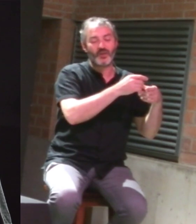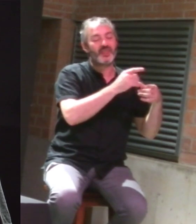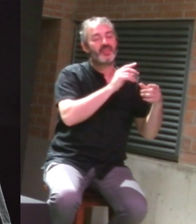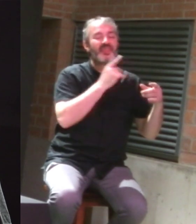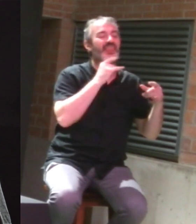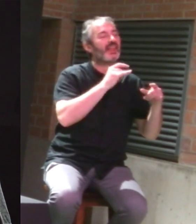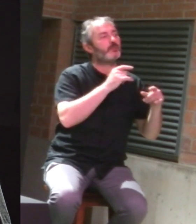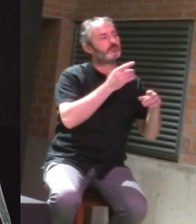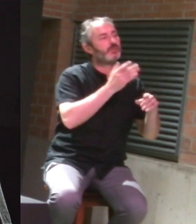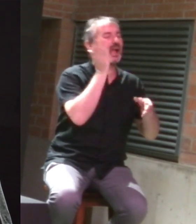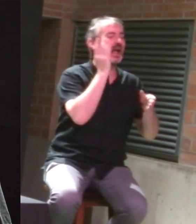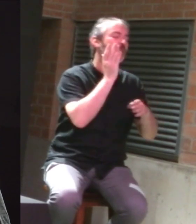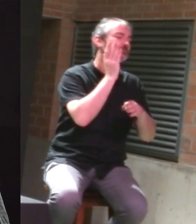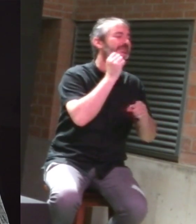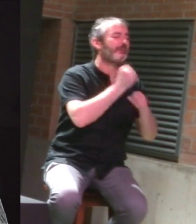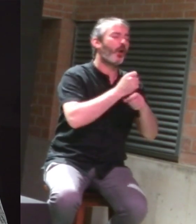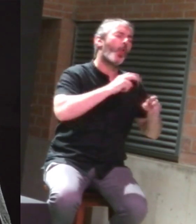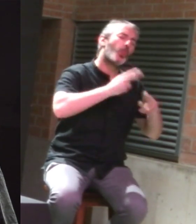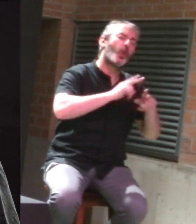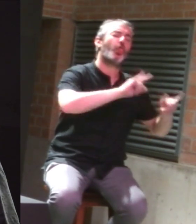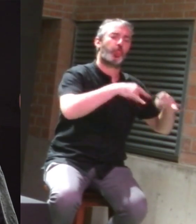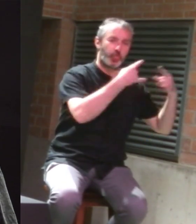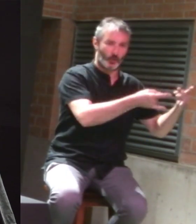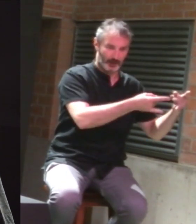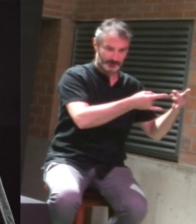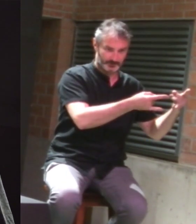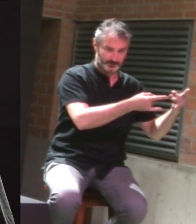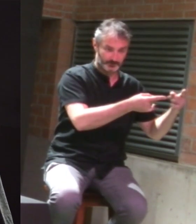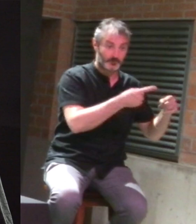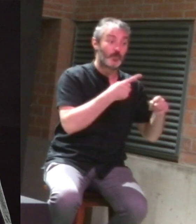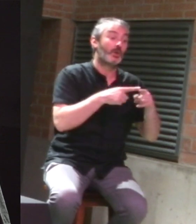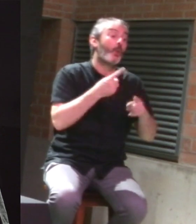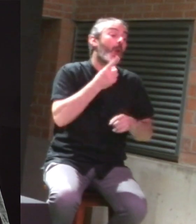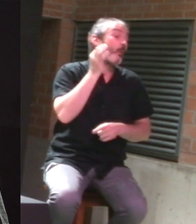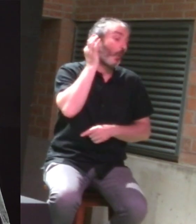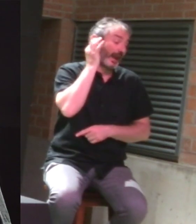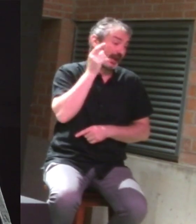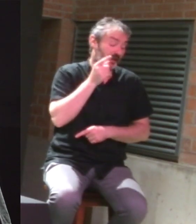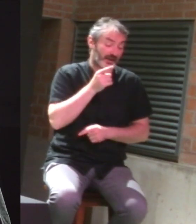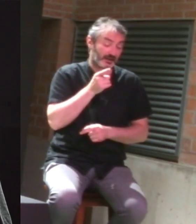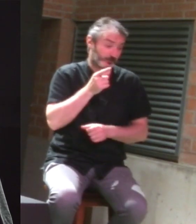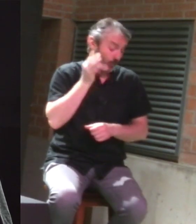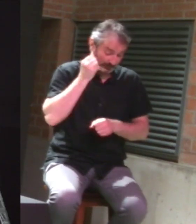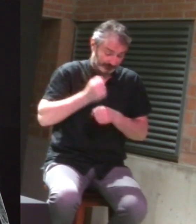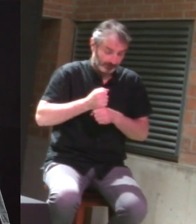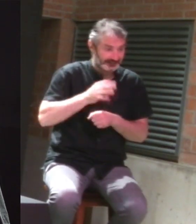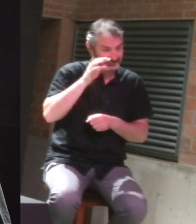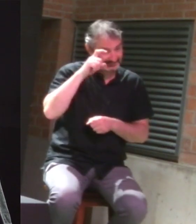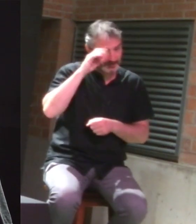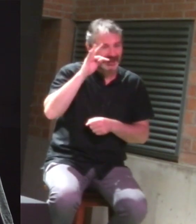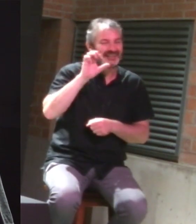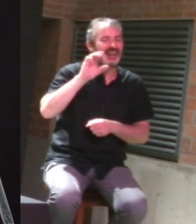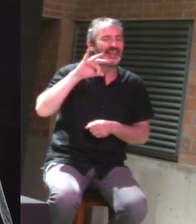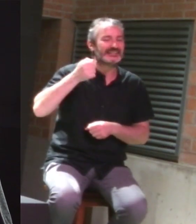doble explotación. Como señalaba la obrera textil, que conocía muy bien ese trabajo, Teresa